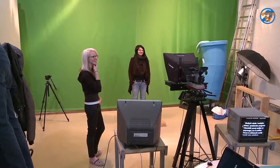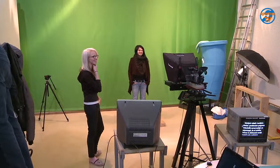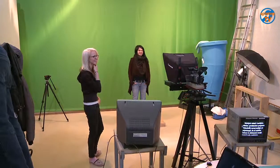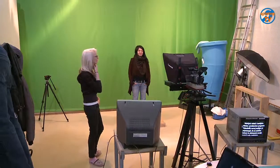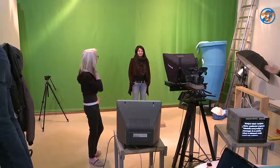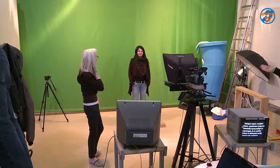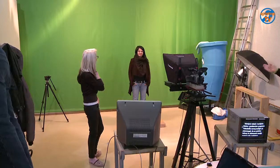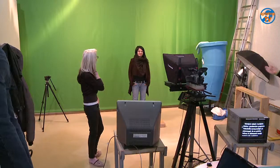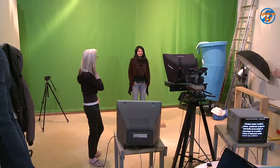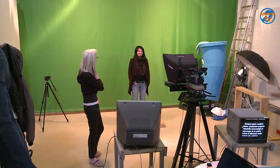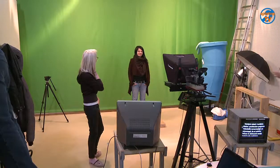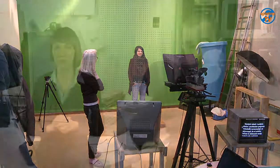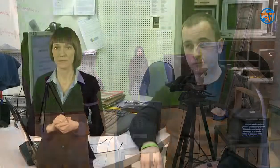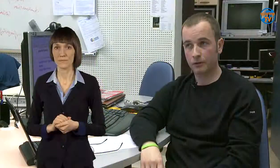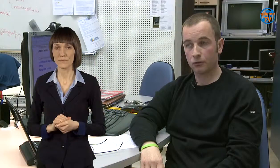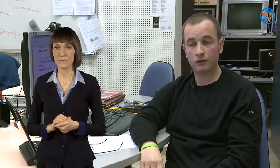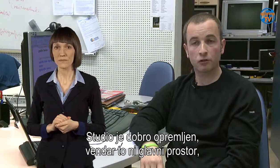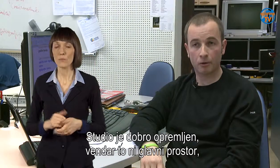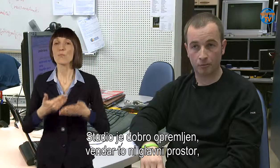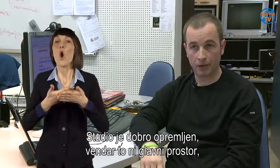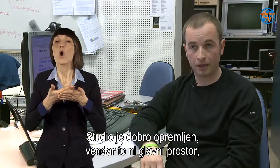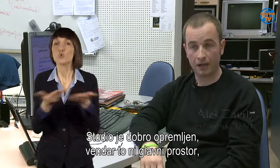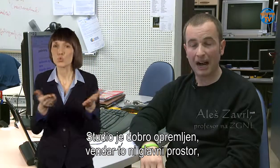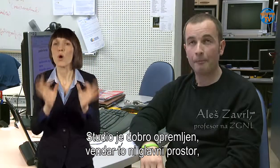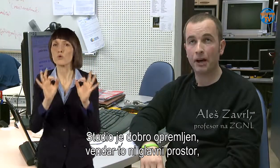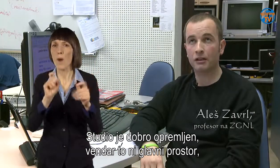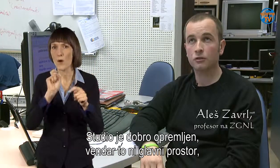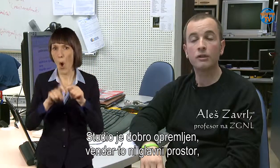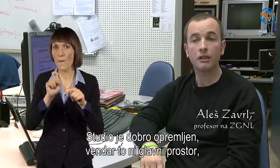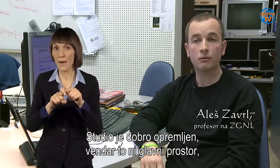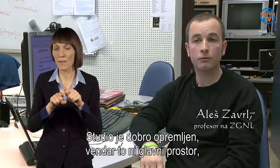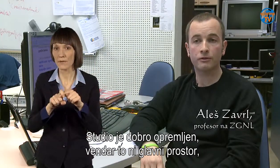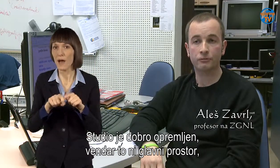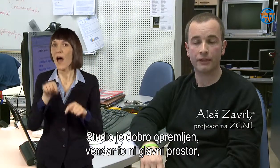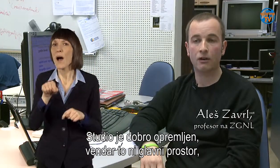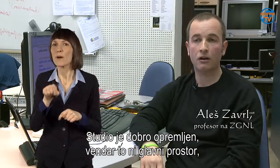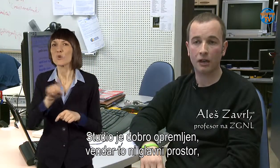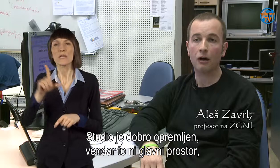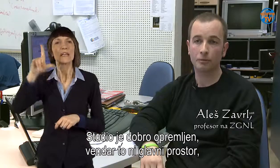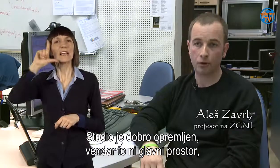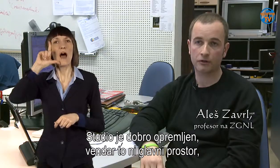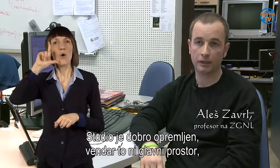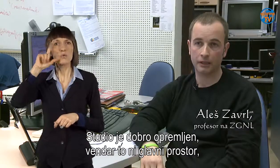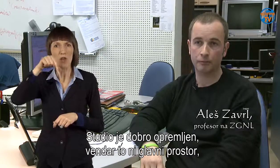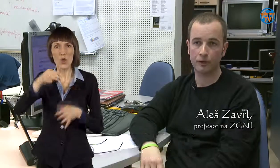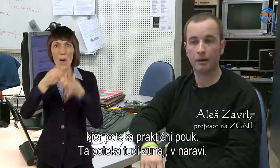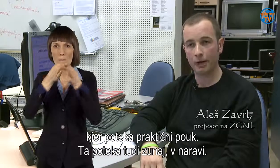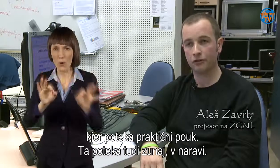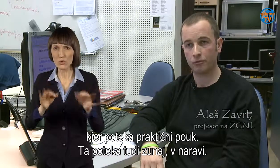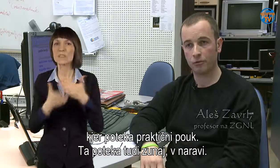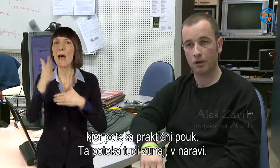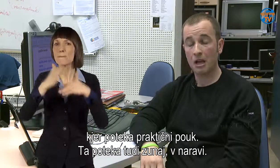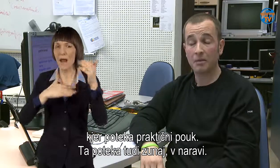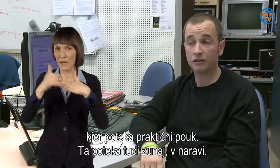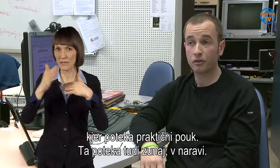Študij je zelo dobro opremljen, ampak to ni vseeno glavni prostor, kjer poteka